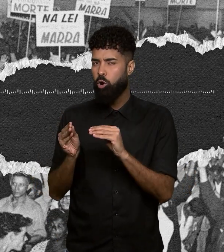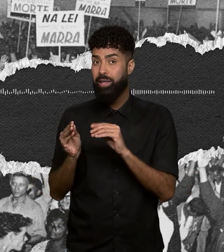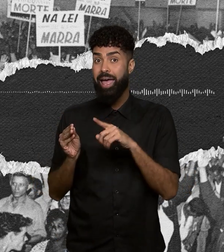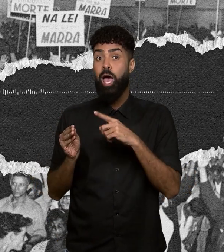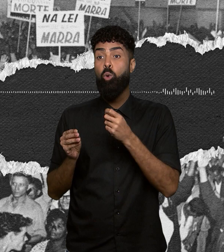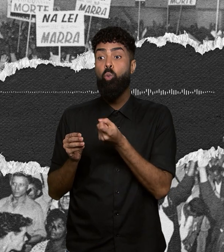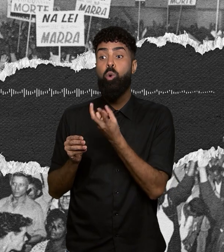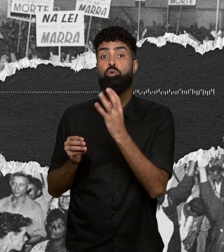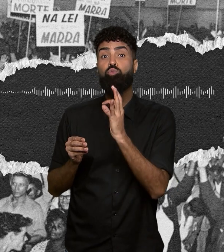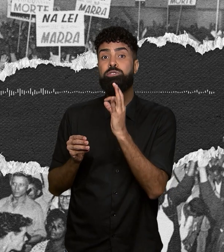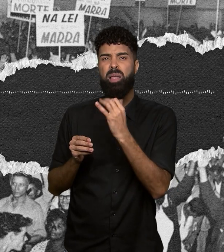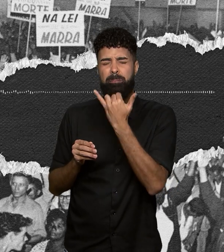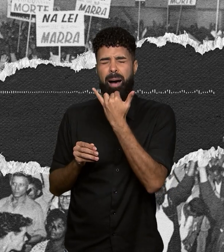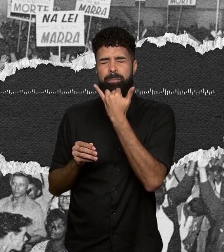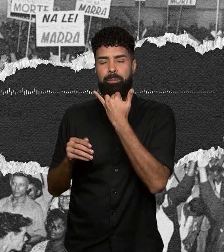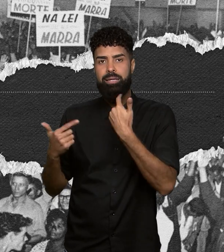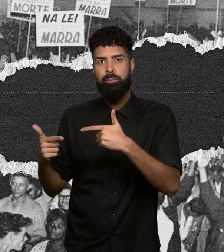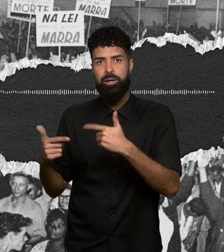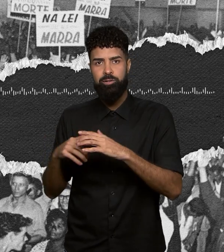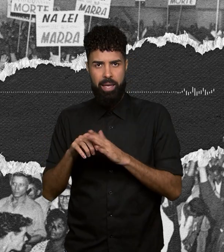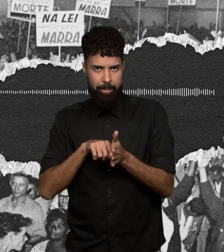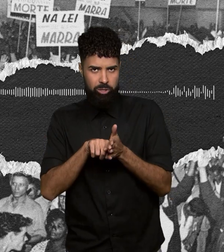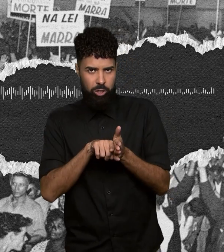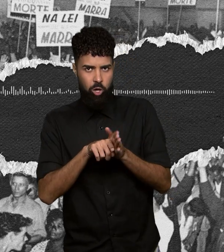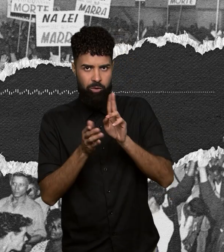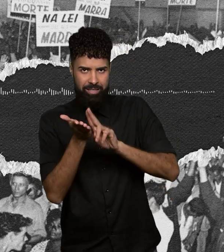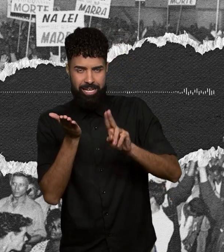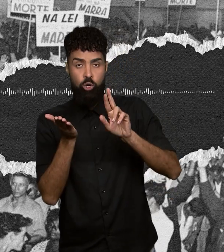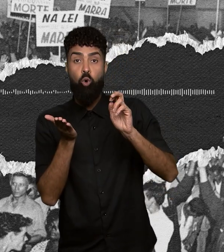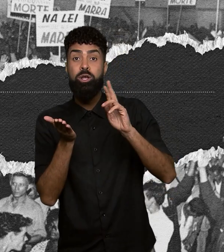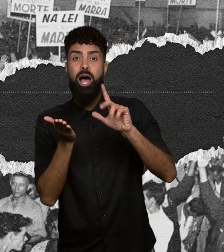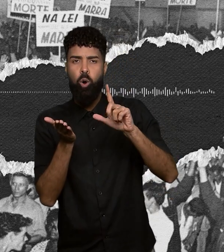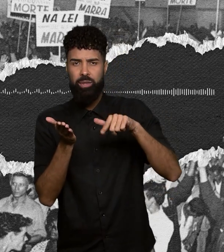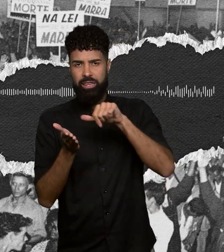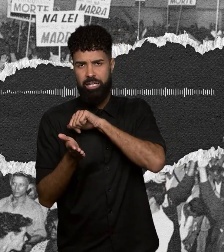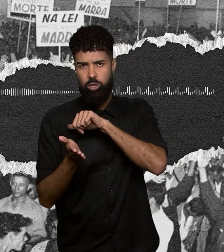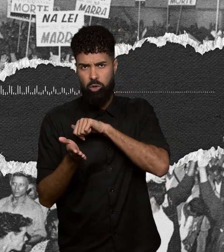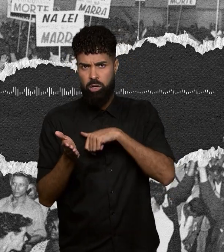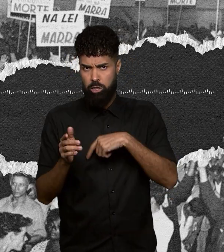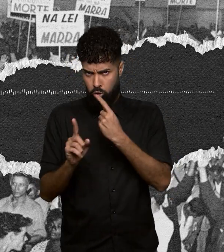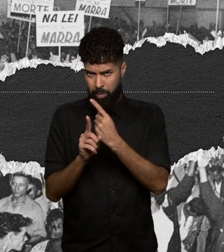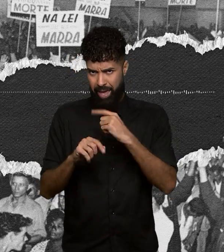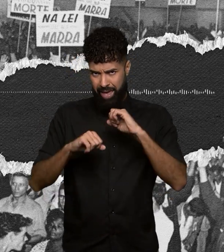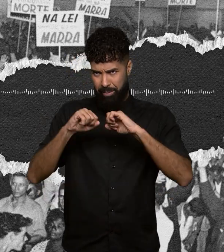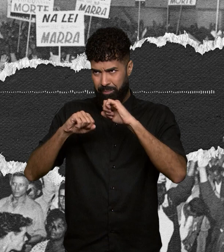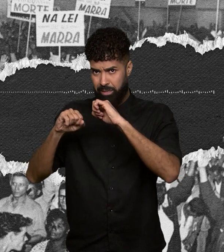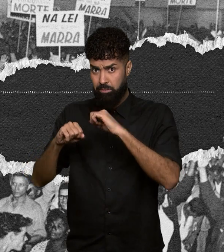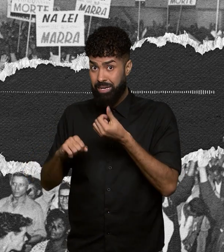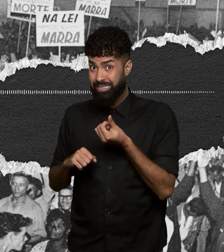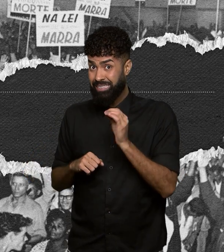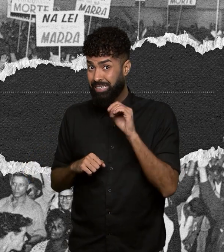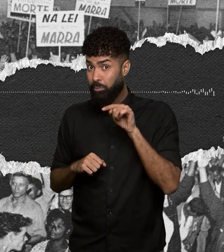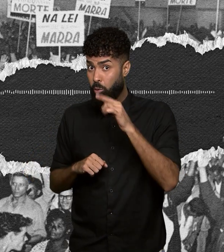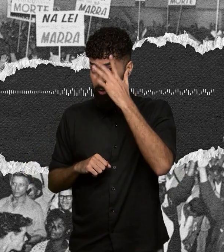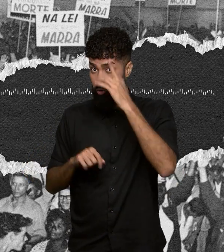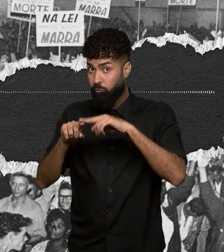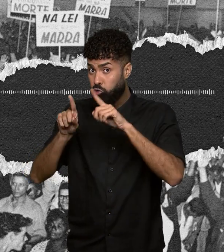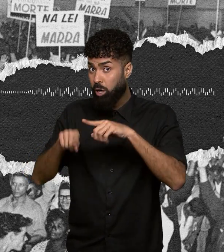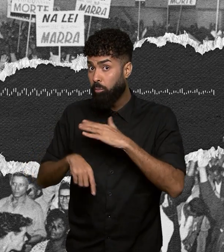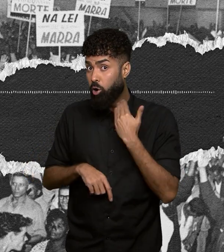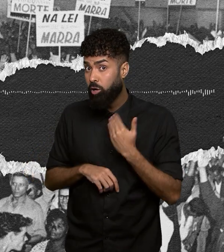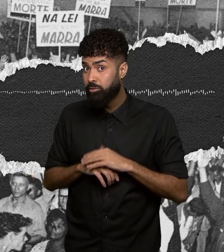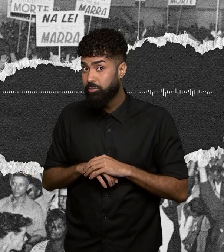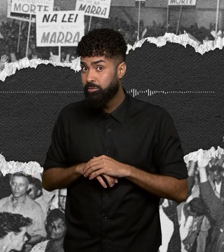pesquisa da Universidade Federal Rural do Rio de Janeiro estima que só nas empreiteiras foram 60.000 Operários mortos e se